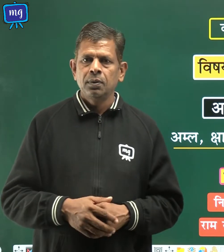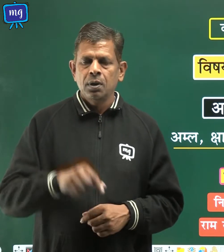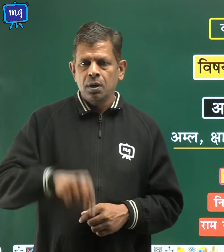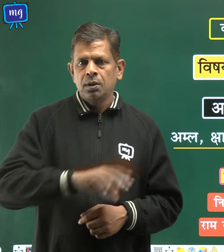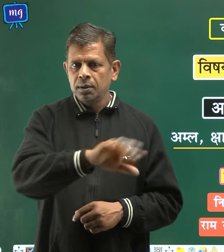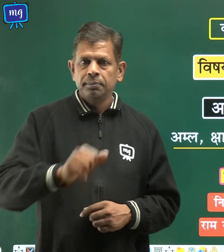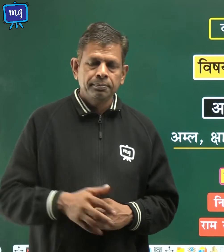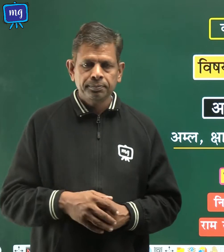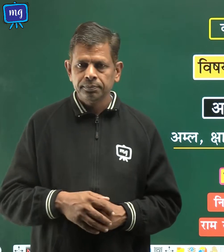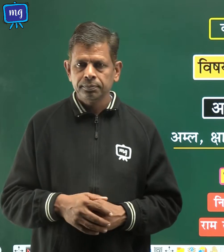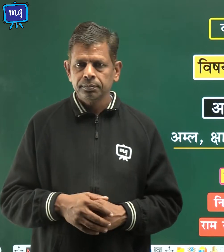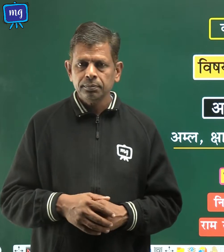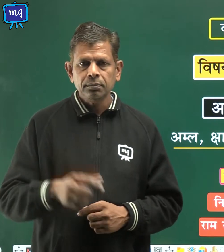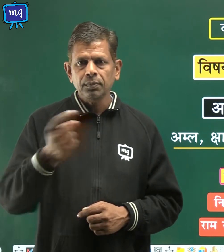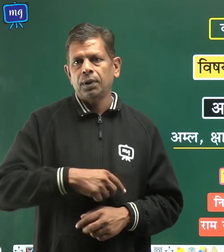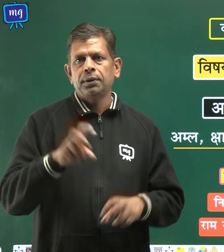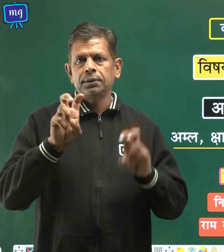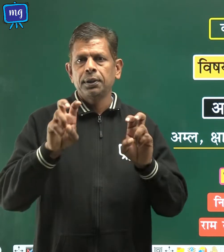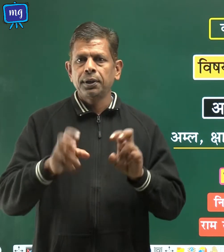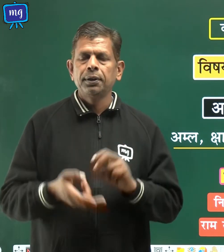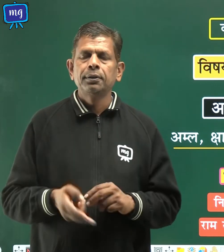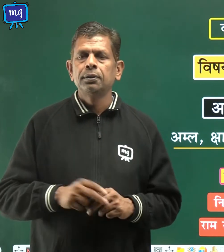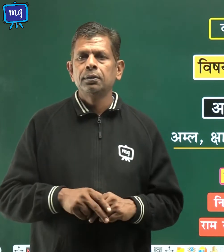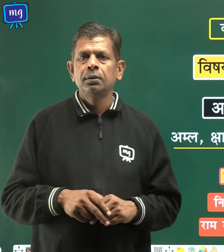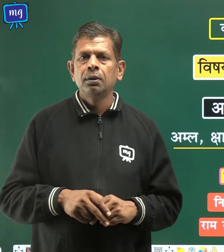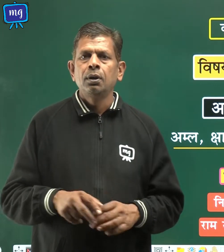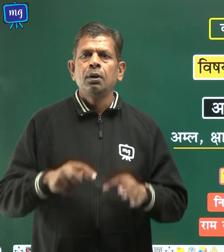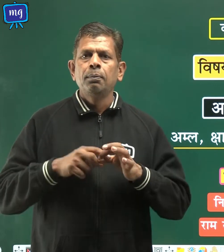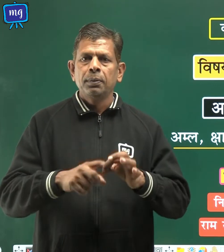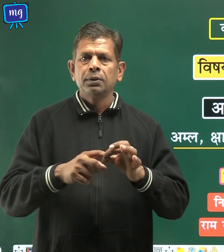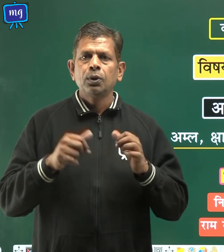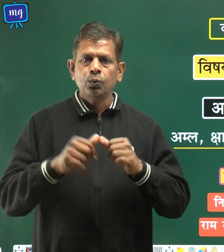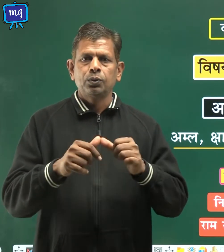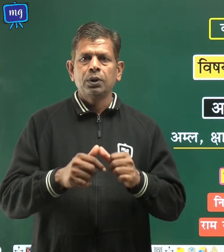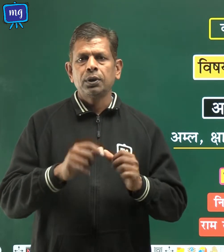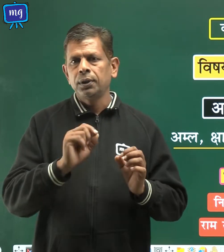आज हम इस अध्याय के प्रश्नोत्तर करेंगे।